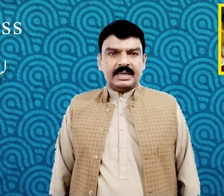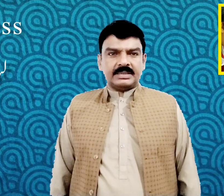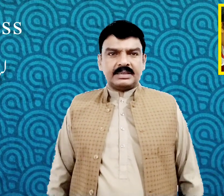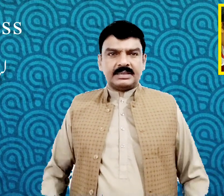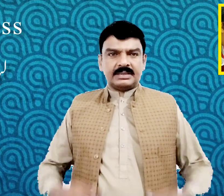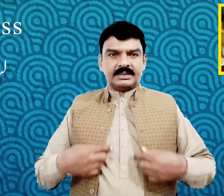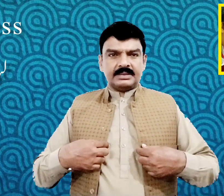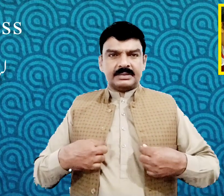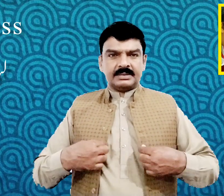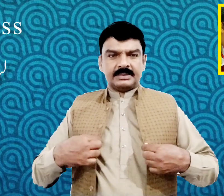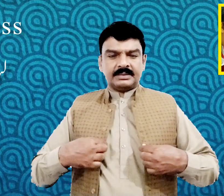ड्रेस।